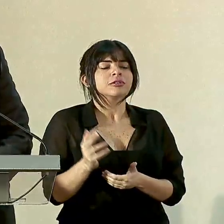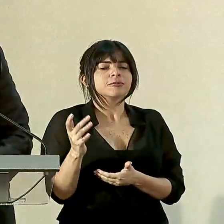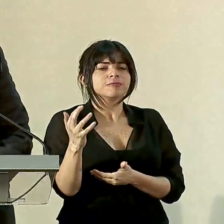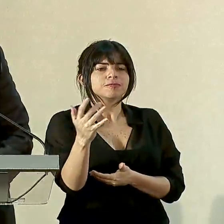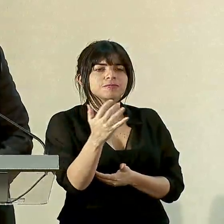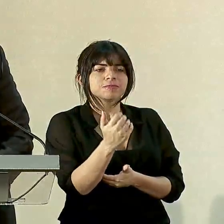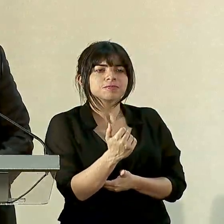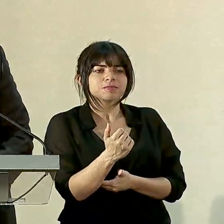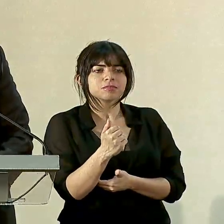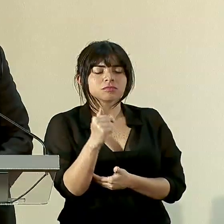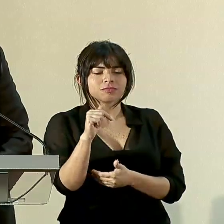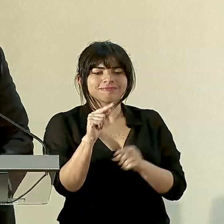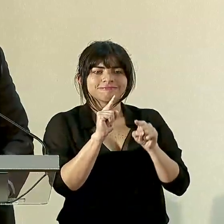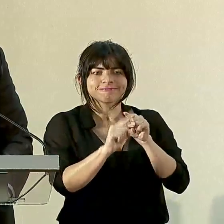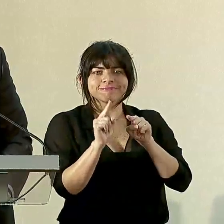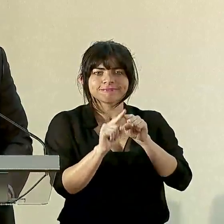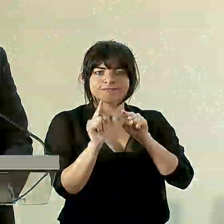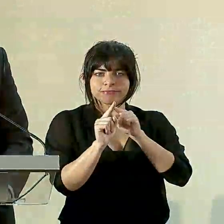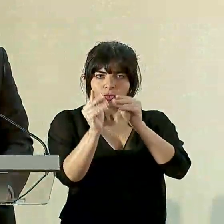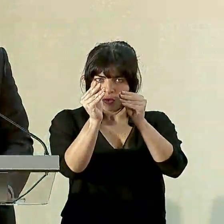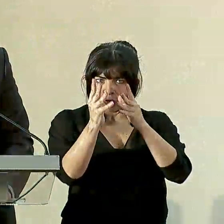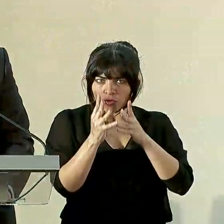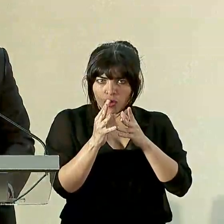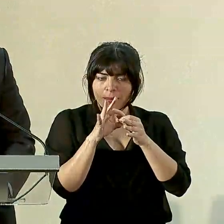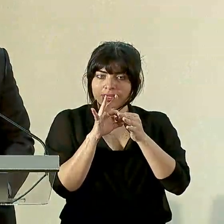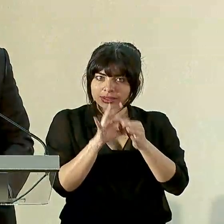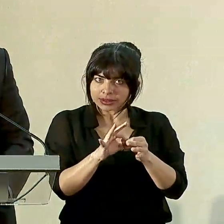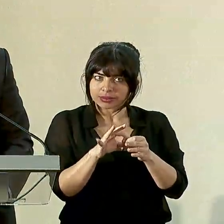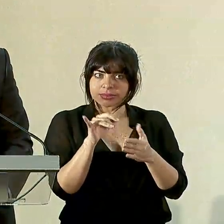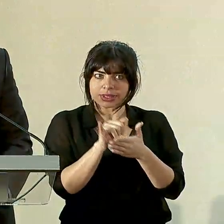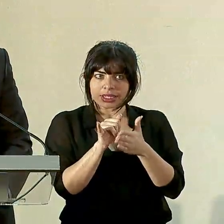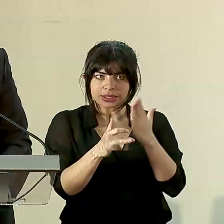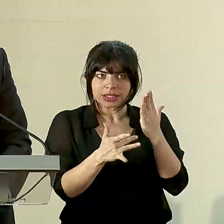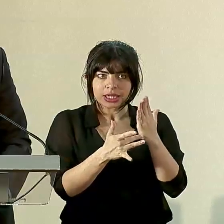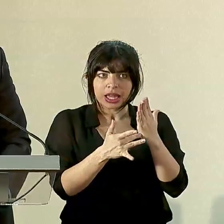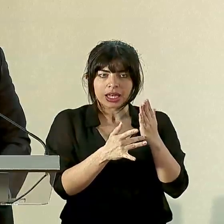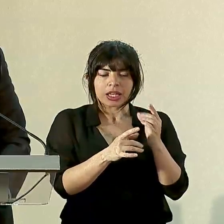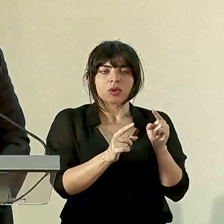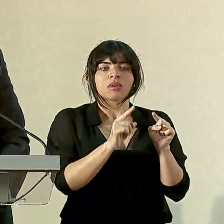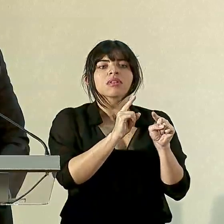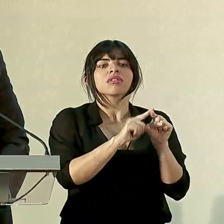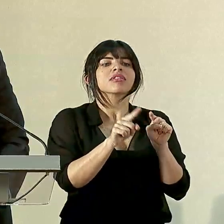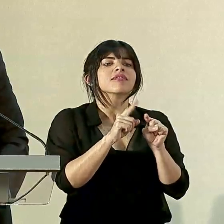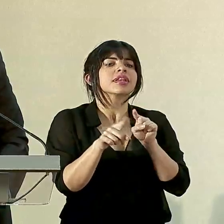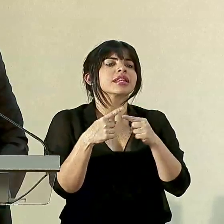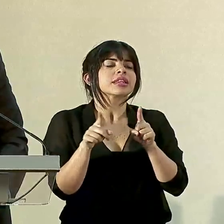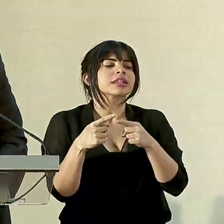recopilado información en ese mismo sentido en distintos